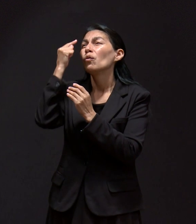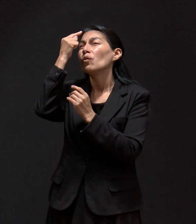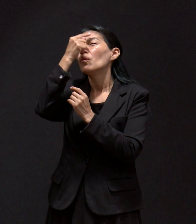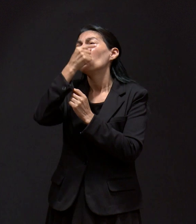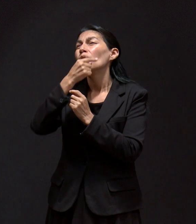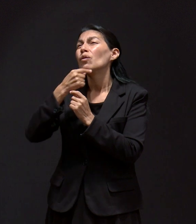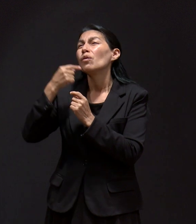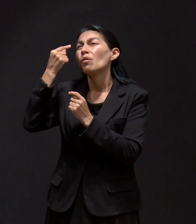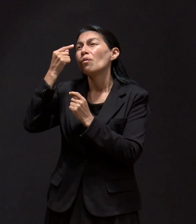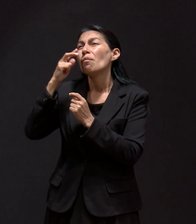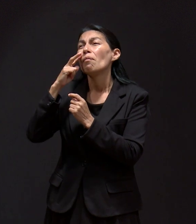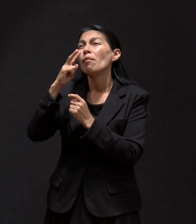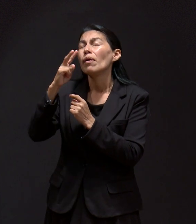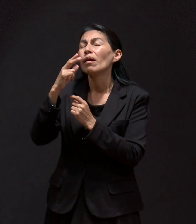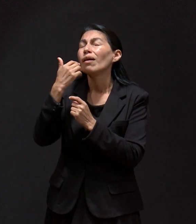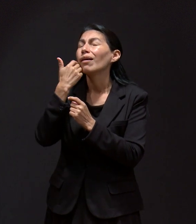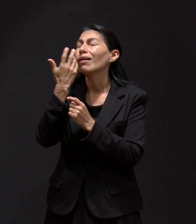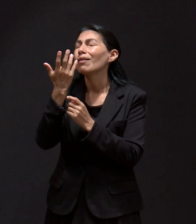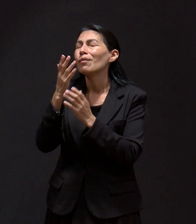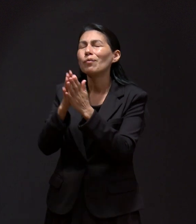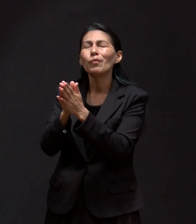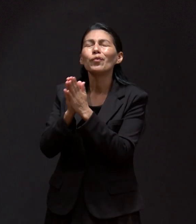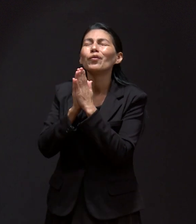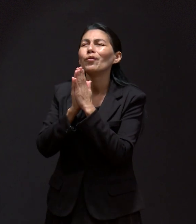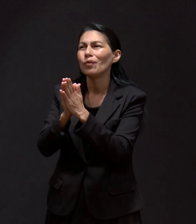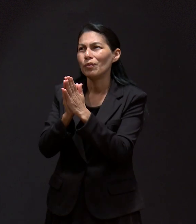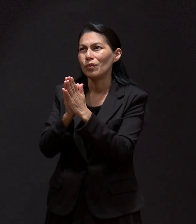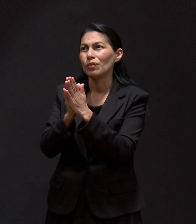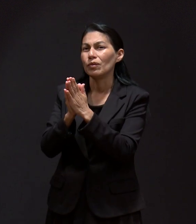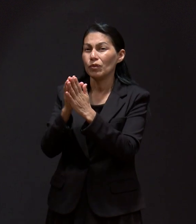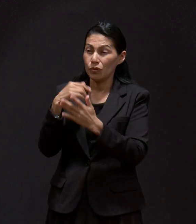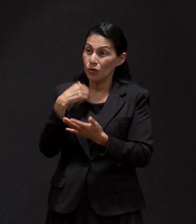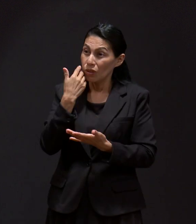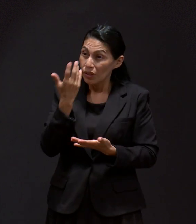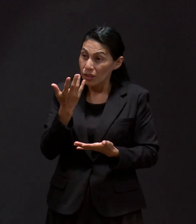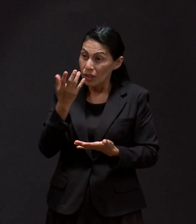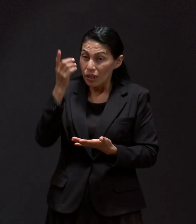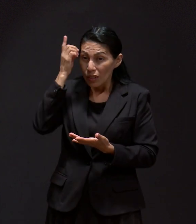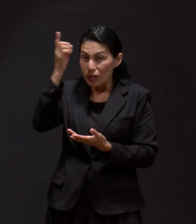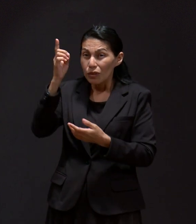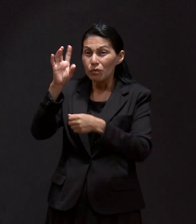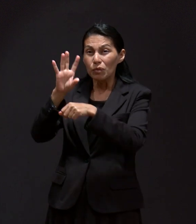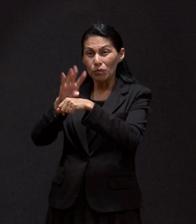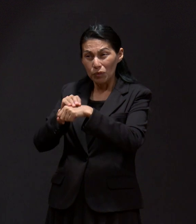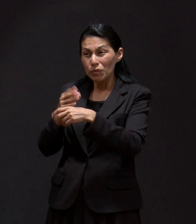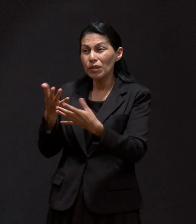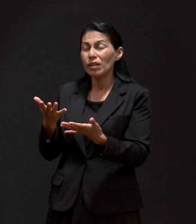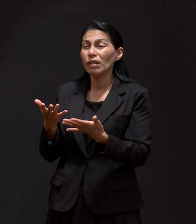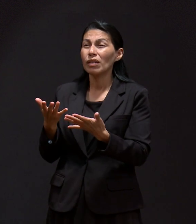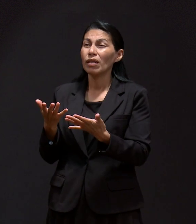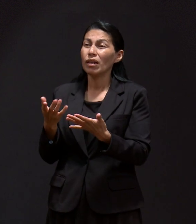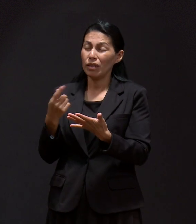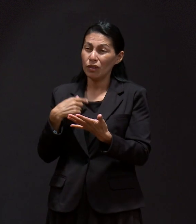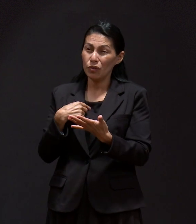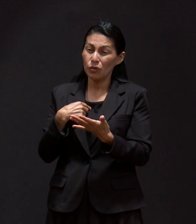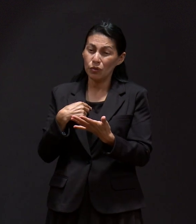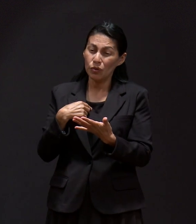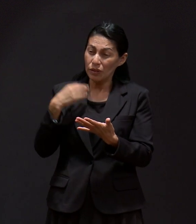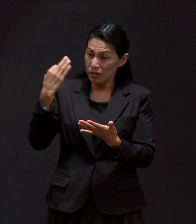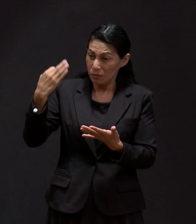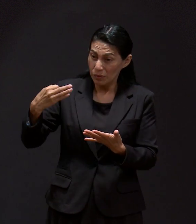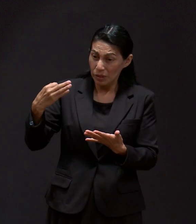pero para mí era muy importante esa oración esa respuesta verdad que dios me permitía ir que mi padre